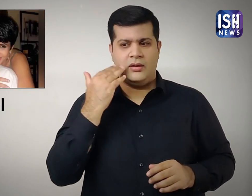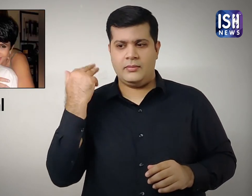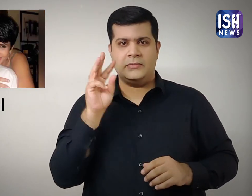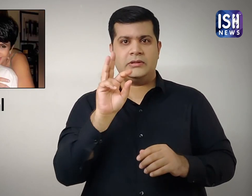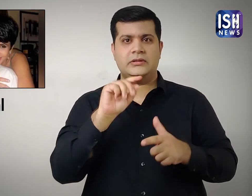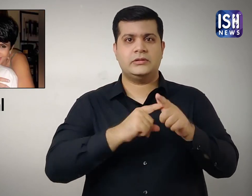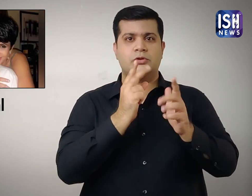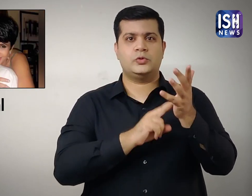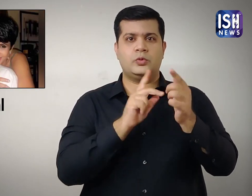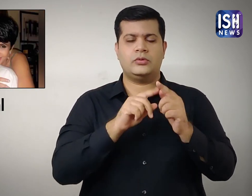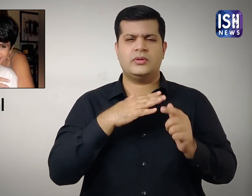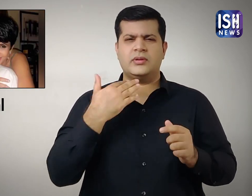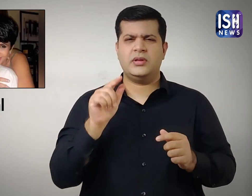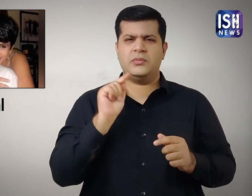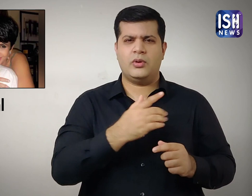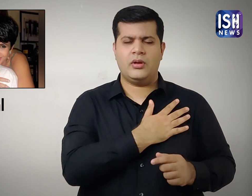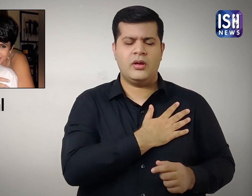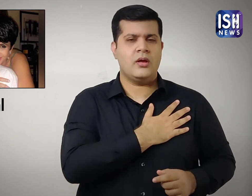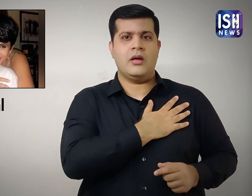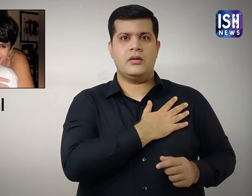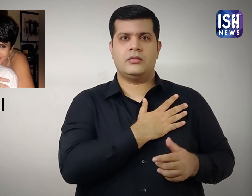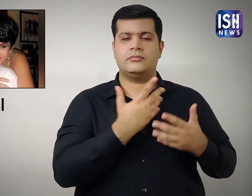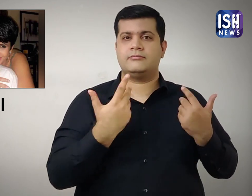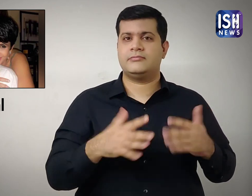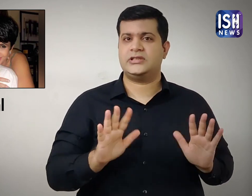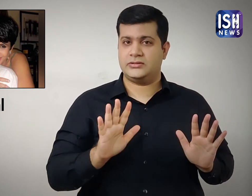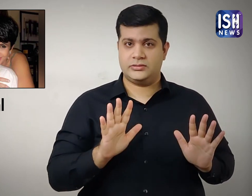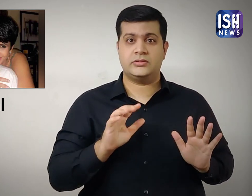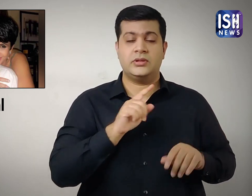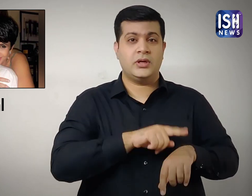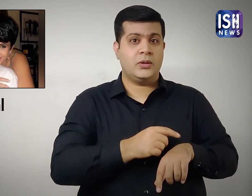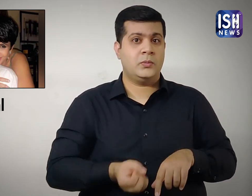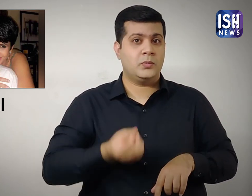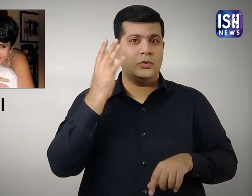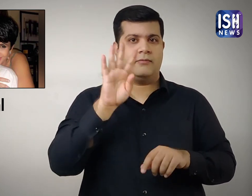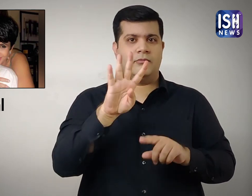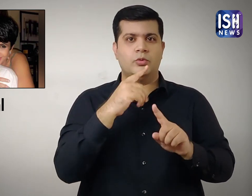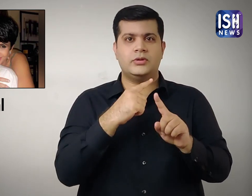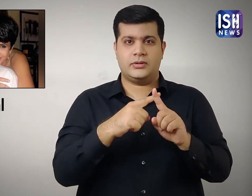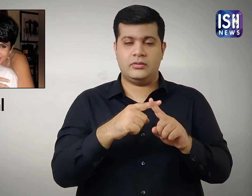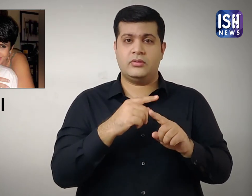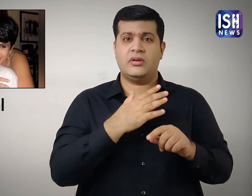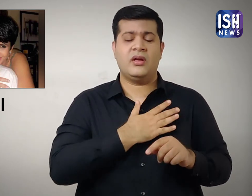दिल का दौरा पढ़ने की कारण निधन हो गया।